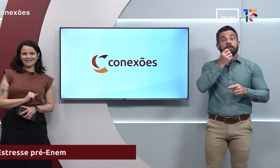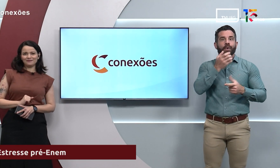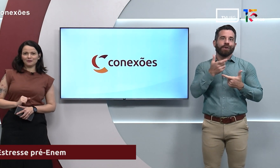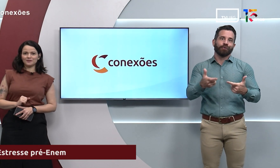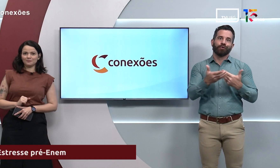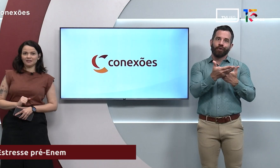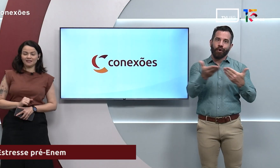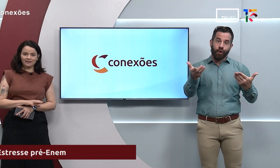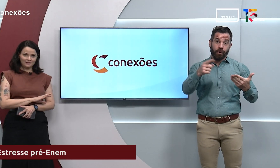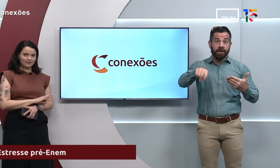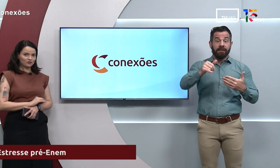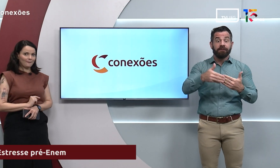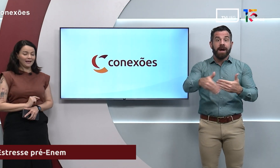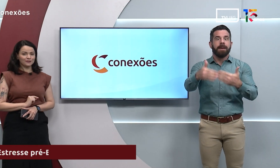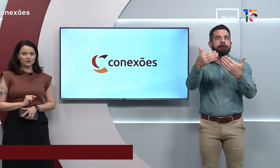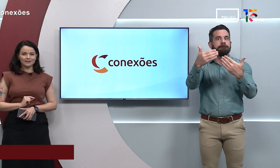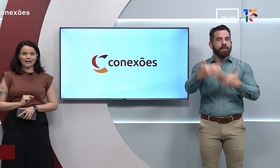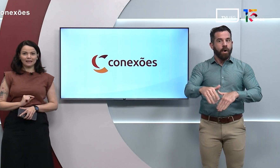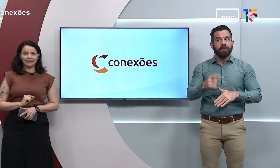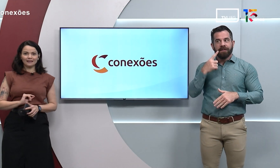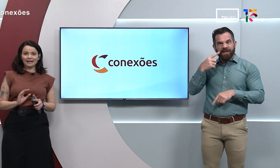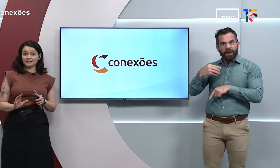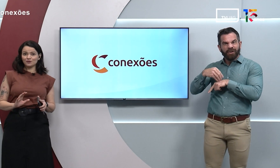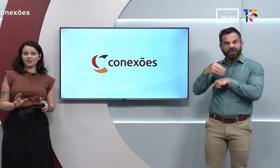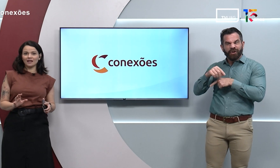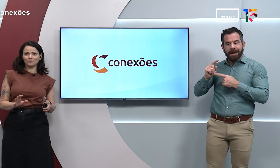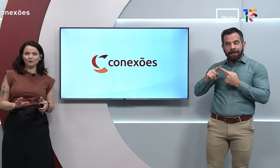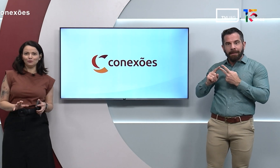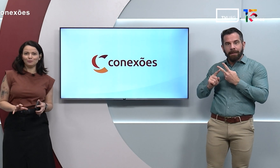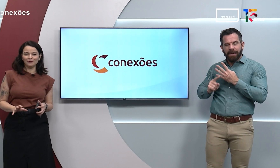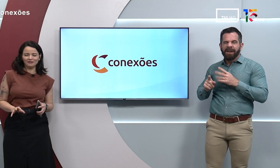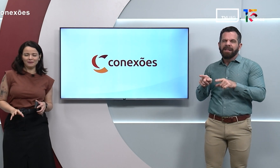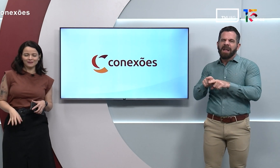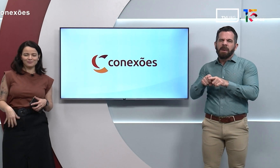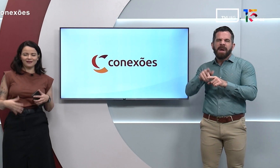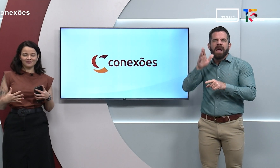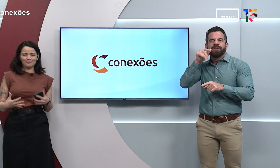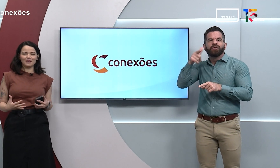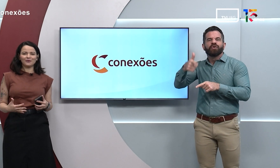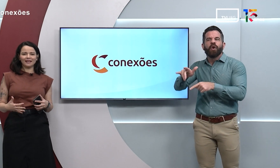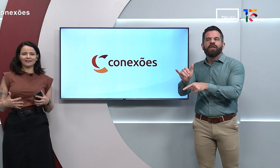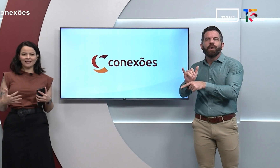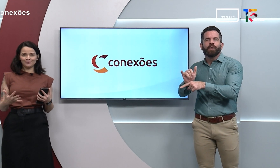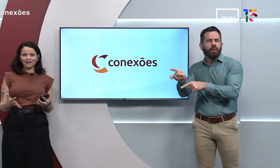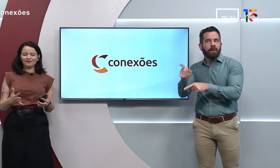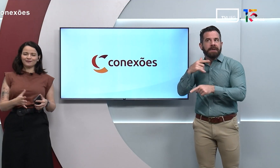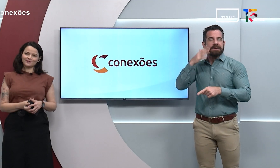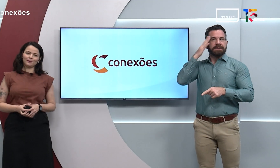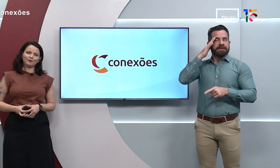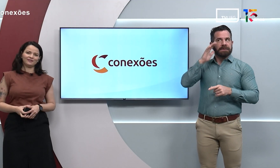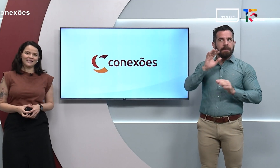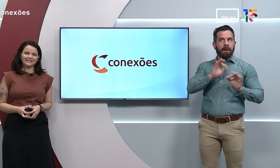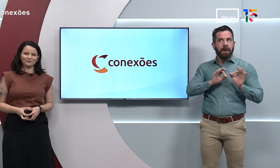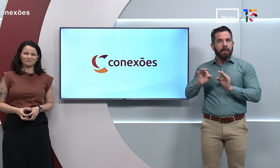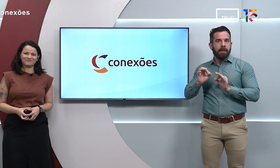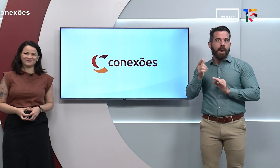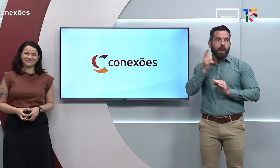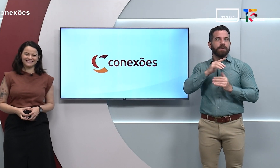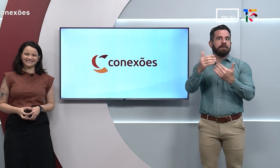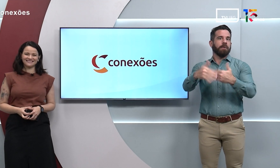Enem nesse final de semana aí. Já pega as dicas da Glenda, assiste lá no YouTube novamente para ficar bem orientado e fazer uma boa